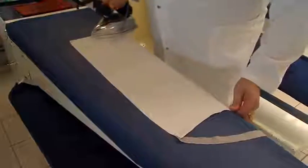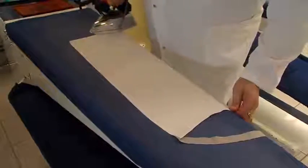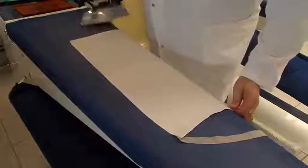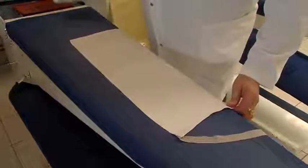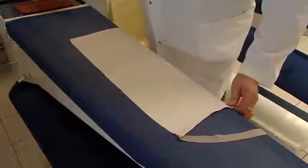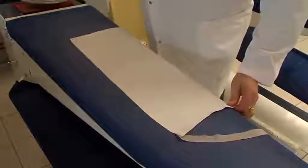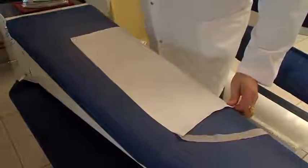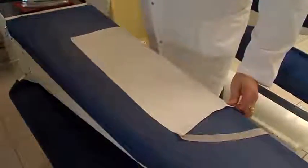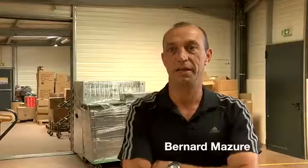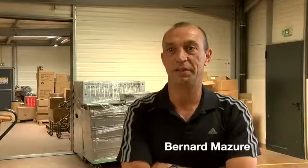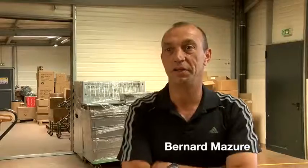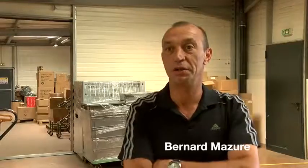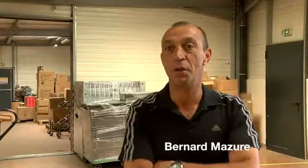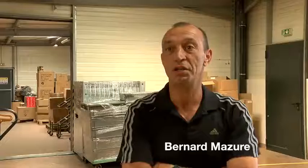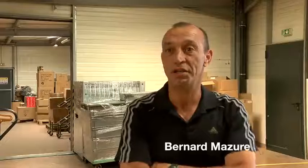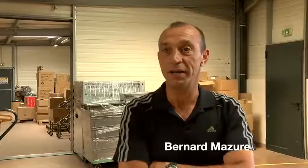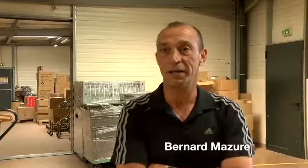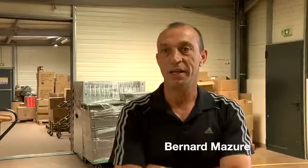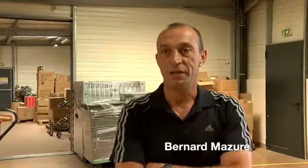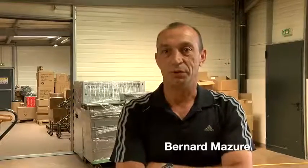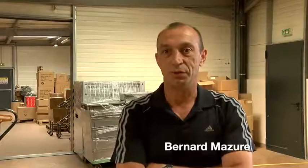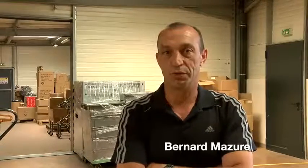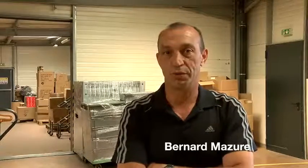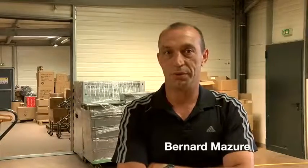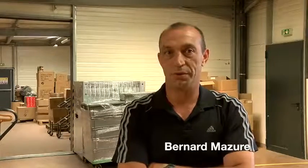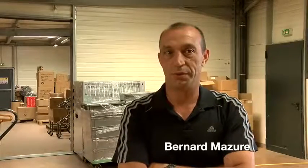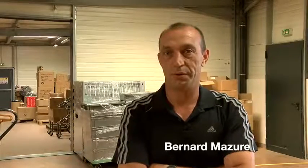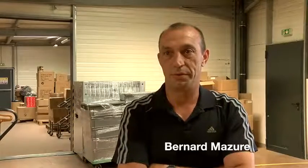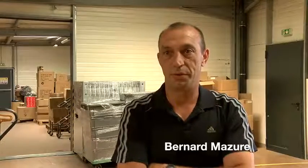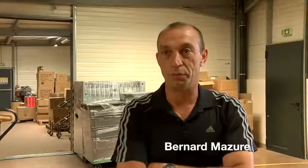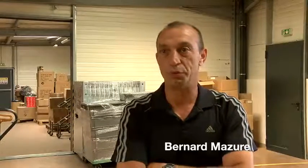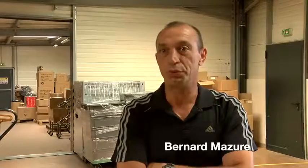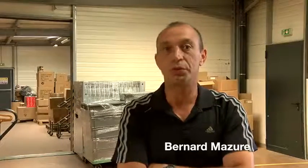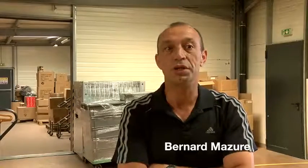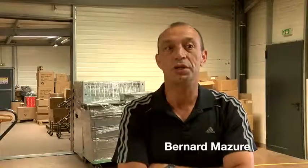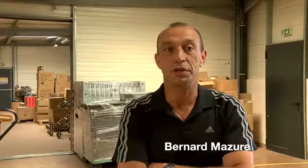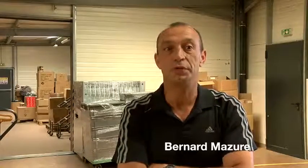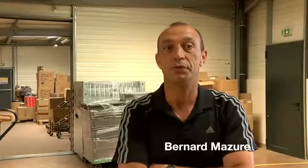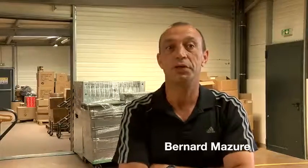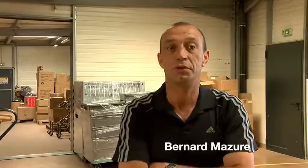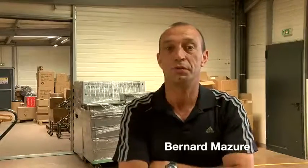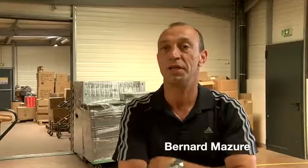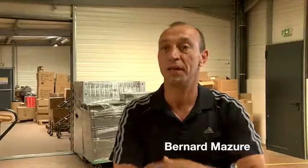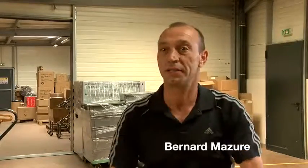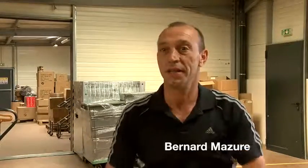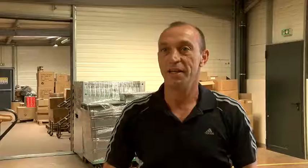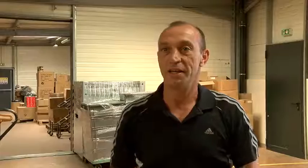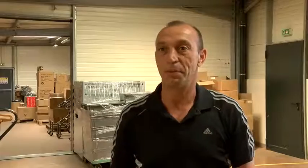Cyril est en handisport, c'est ça ? Ouais. Donc, comme nous autres qui sommes dans les ATT et qui